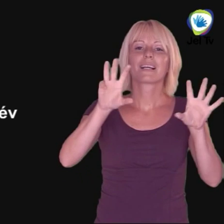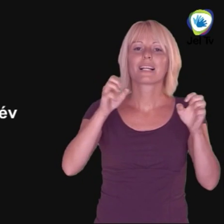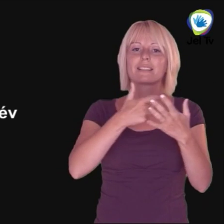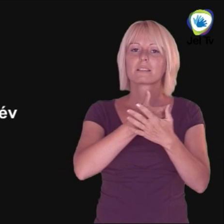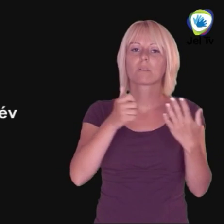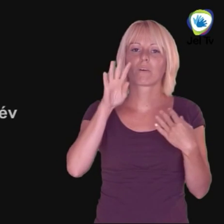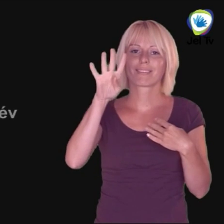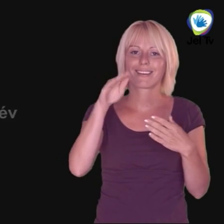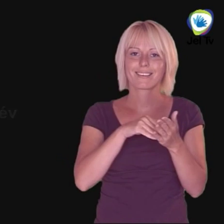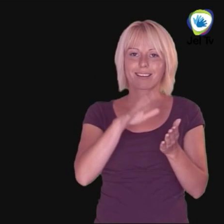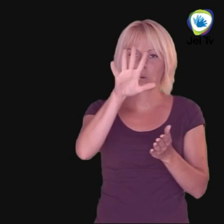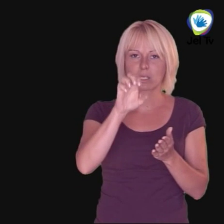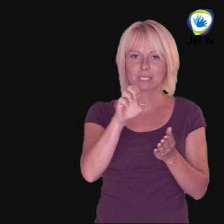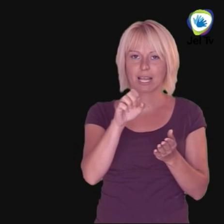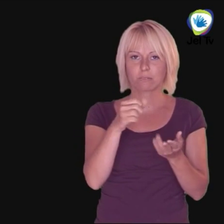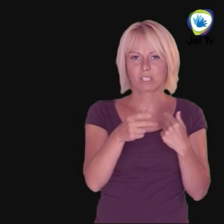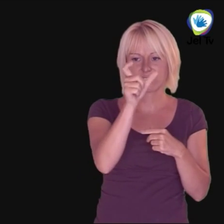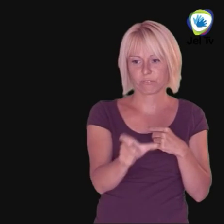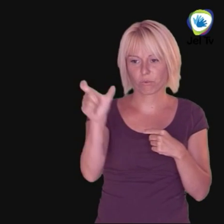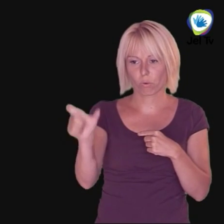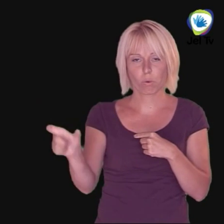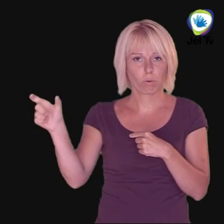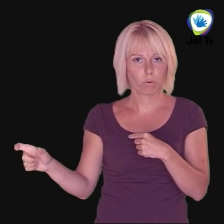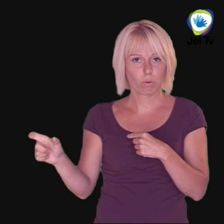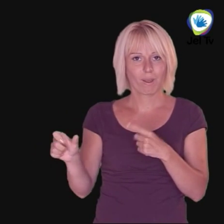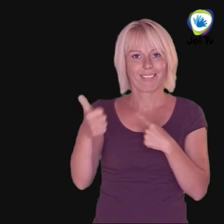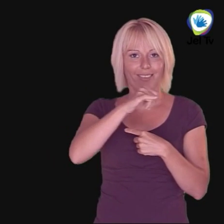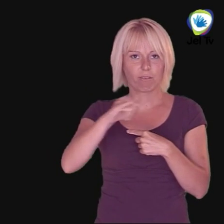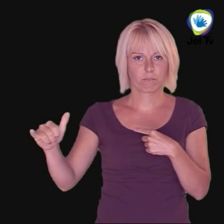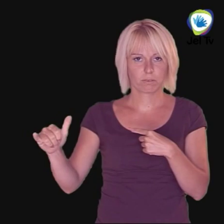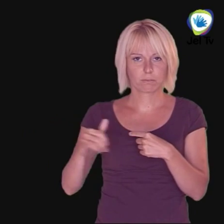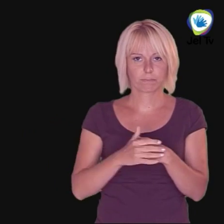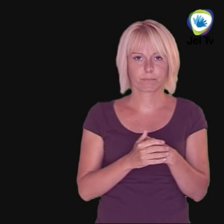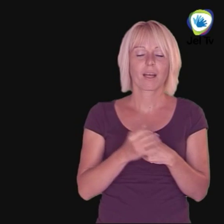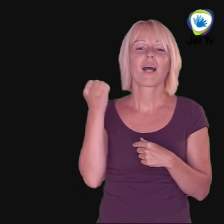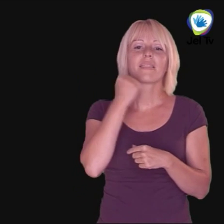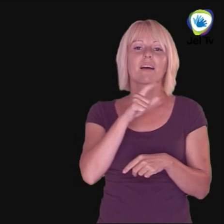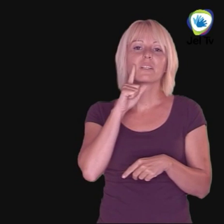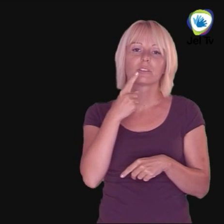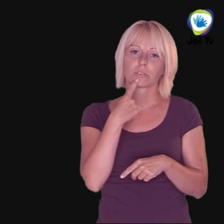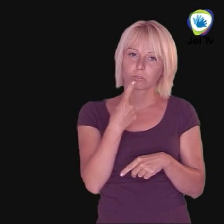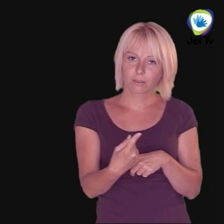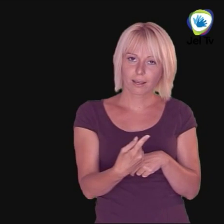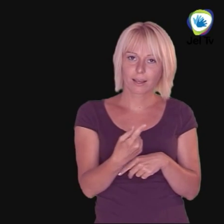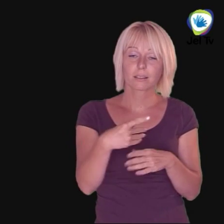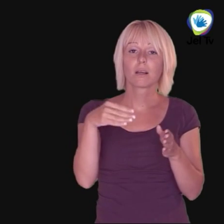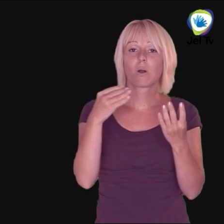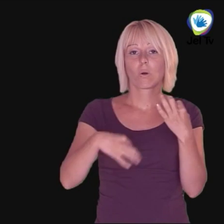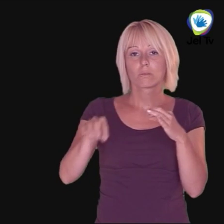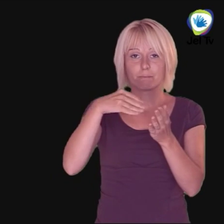964.500 forint fejenként évente. Dávid István hozzátette, az összeg befizetésének elkerülésére